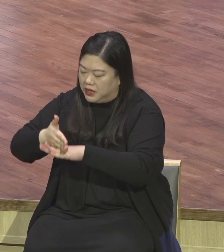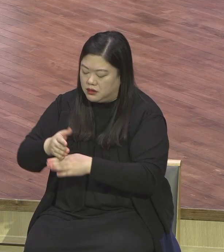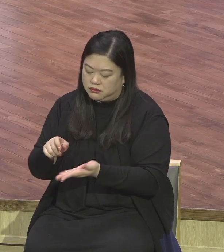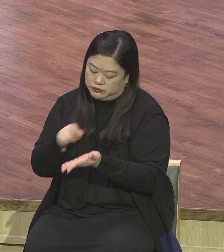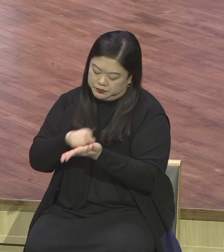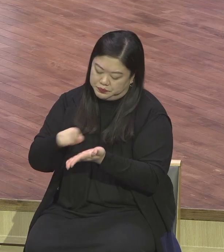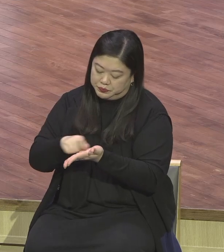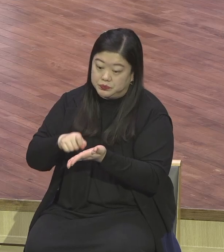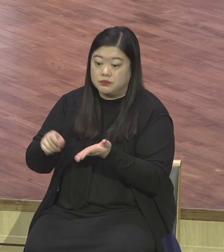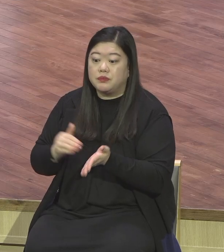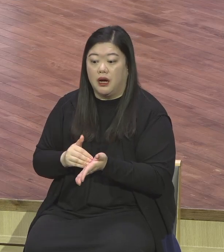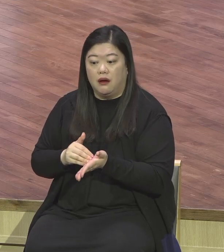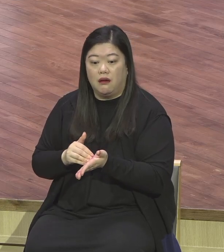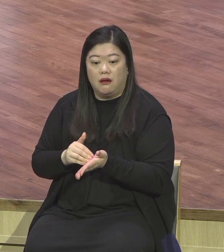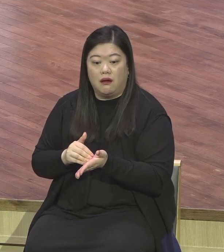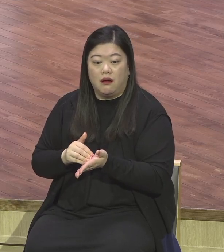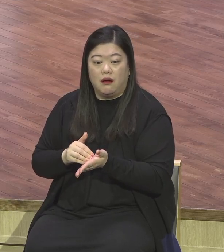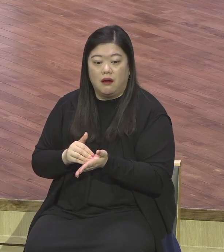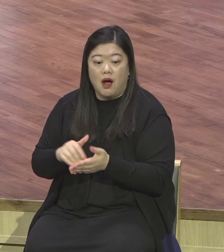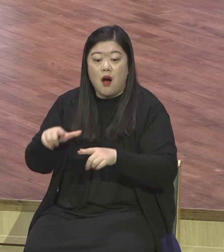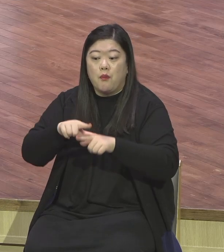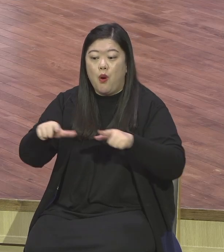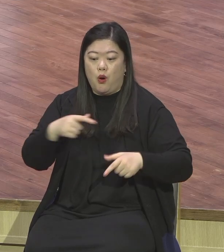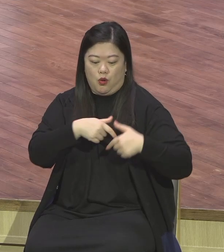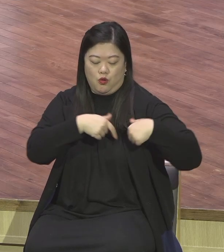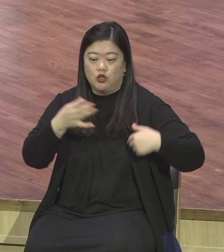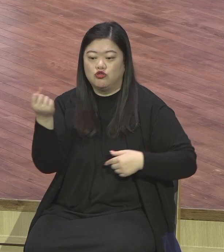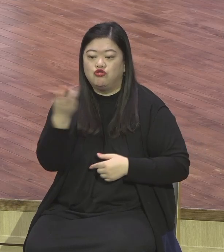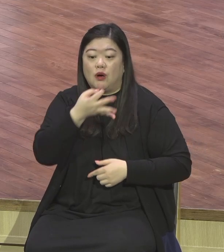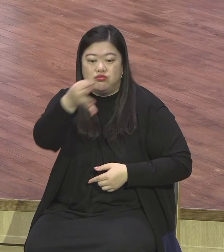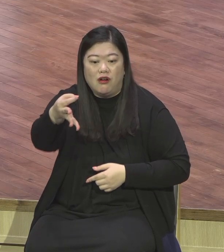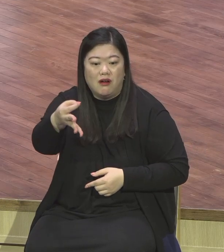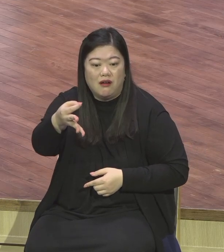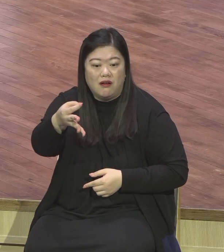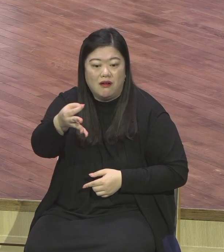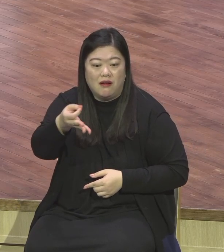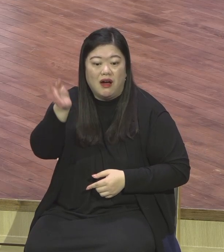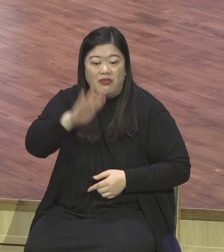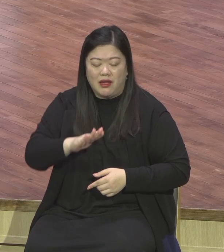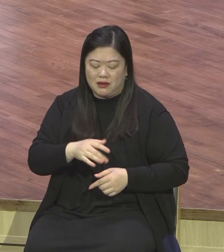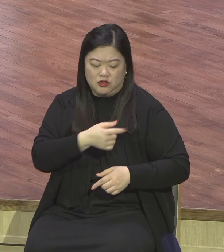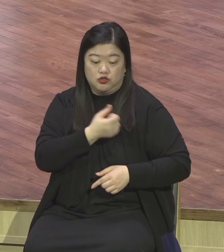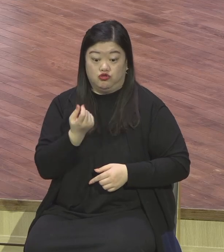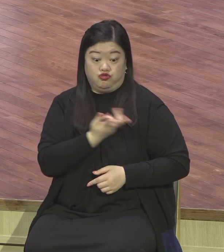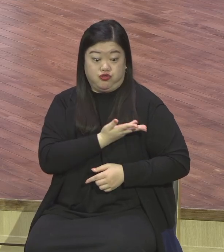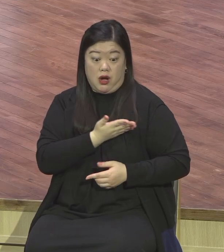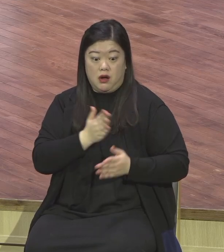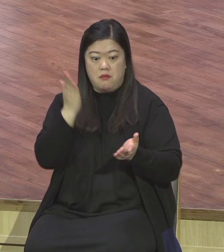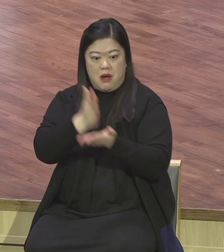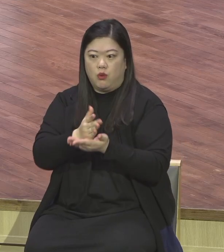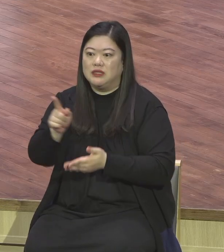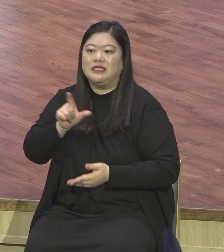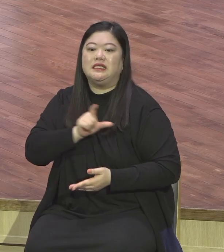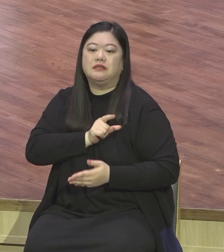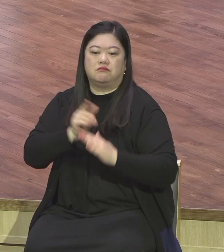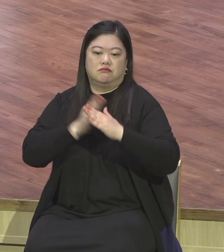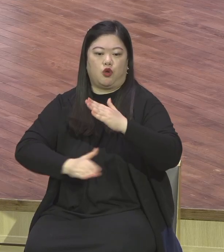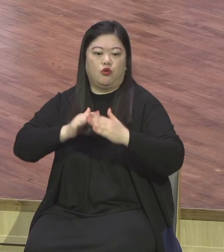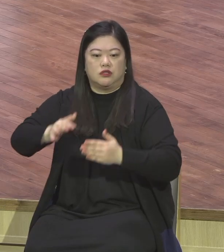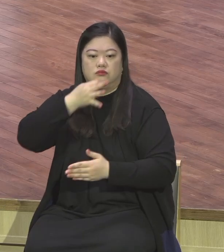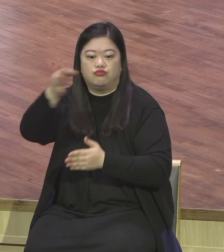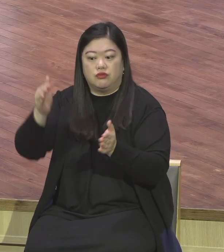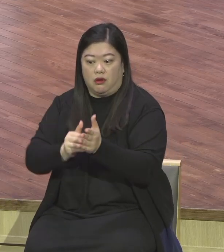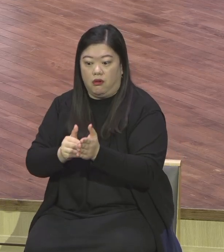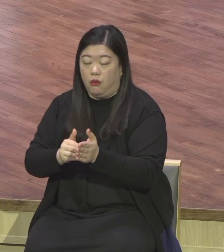이게 첫 감사에요 처음 적었어요 그런데 희한한 게 이렇게 서고 자리에 누웠는데 이